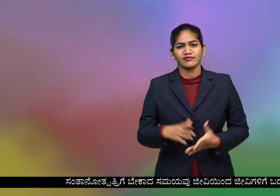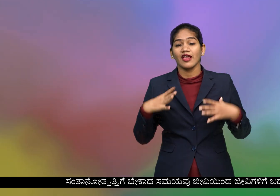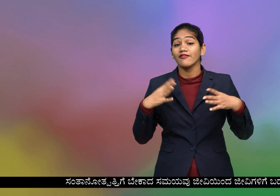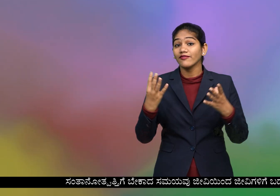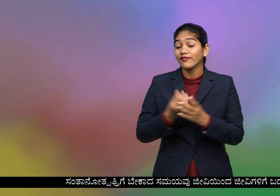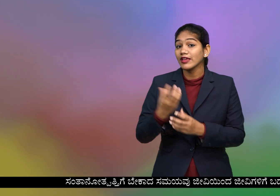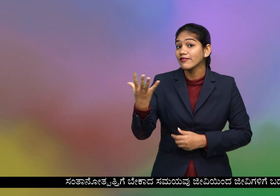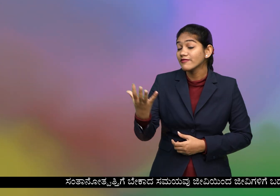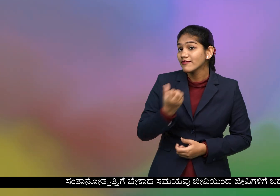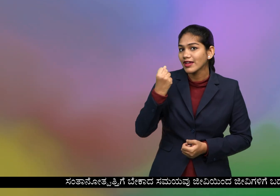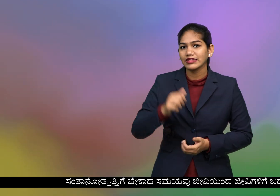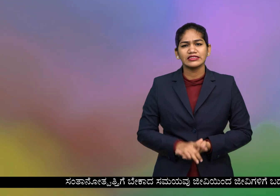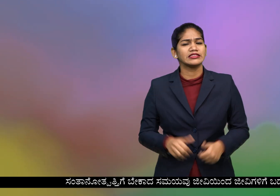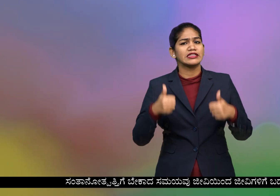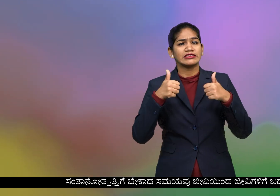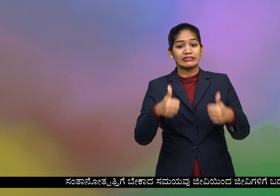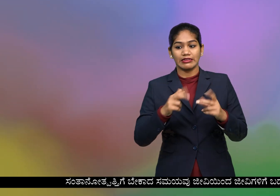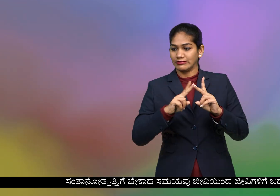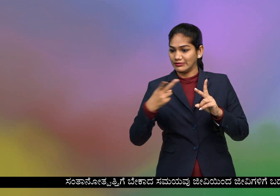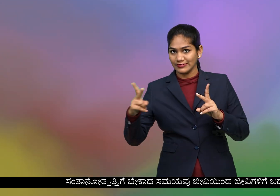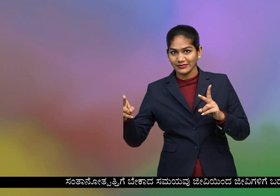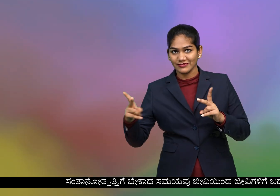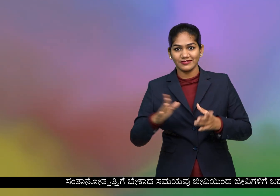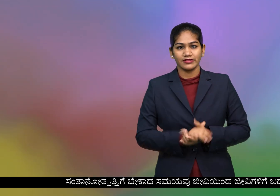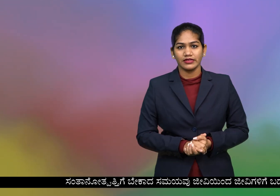ಸಂತಾನೋತ್ಪತ್ತಿಗೆ ಬೇಕಾದ ಸಮಯವು ಜೀವಿಯಿಂದ ಜೀವಿಗಳಿಗೆ ಬದಲಾಗುತ್ತದೆ.